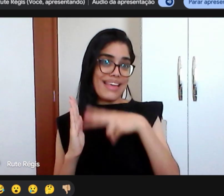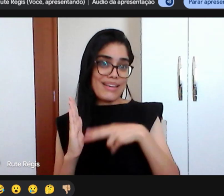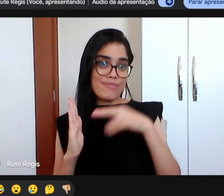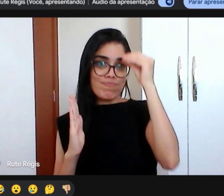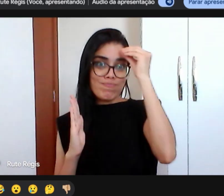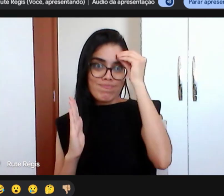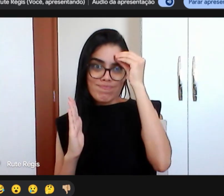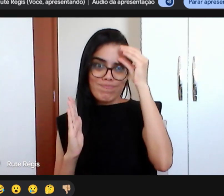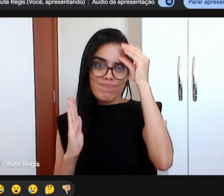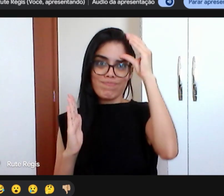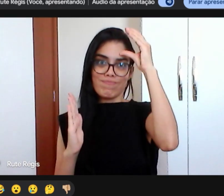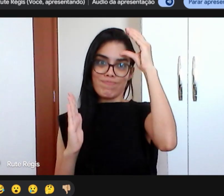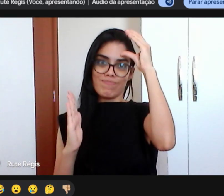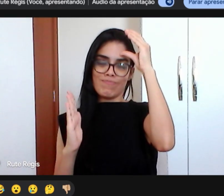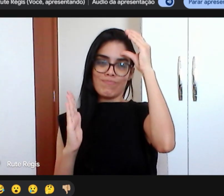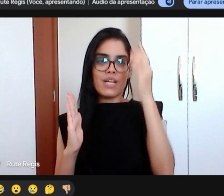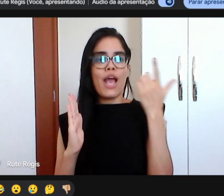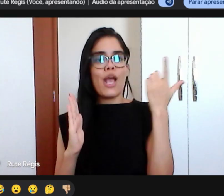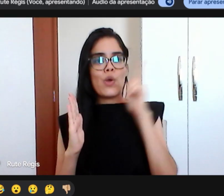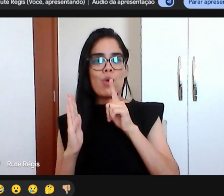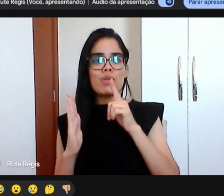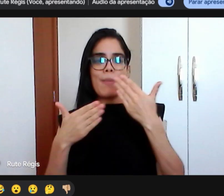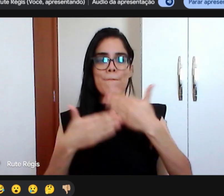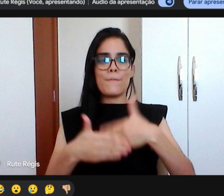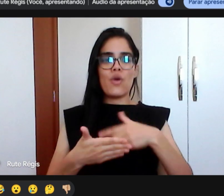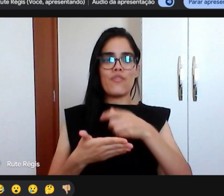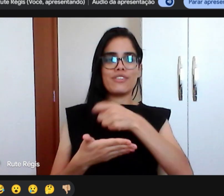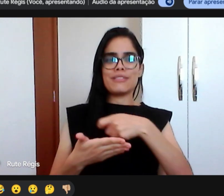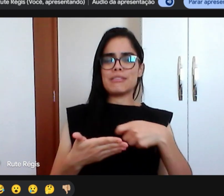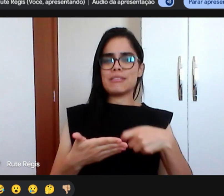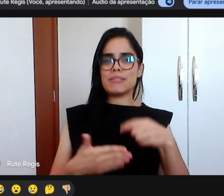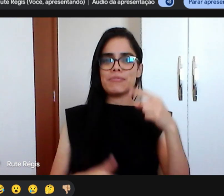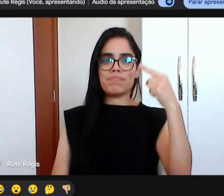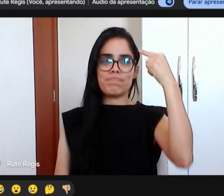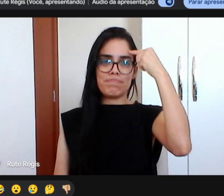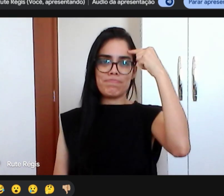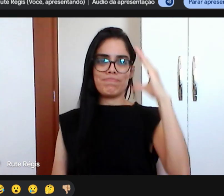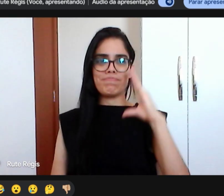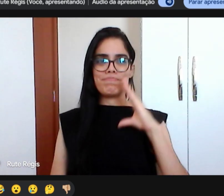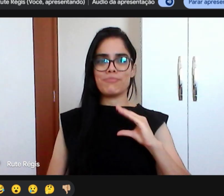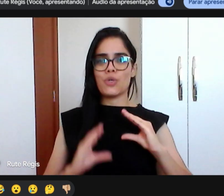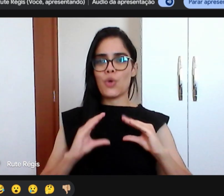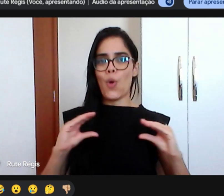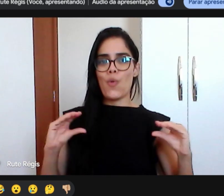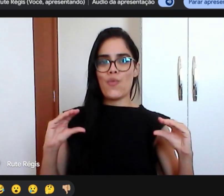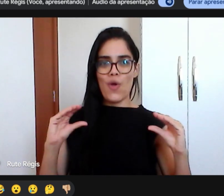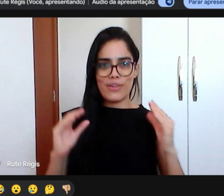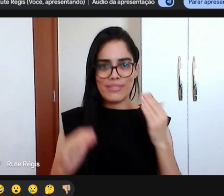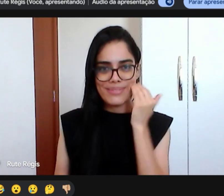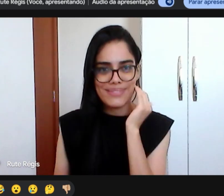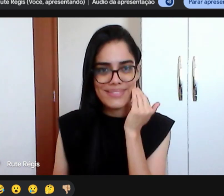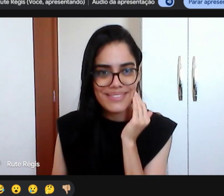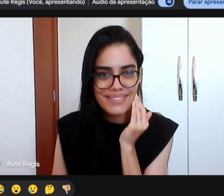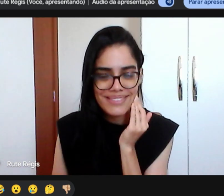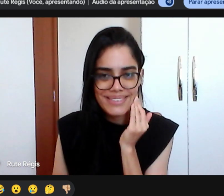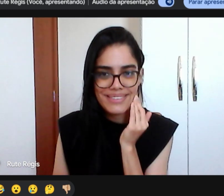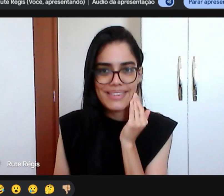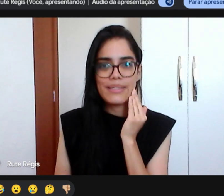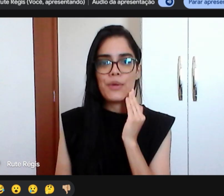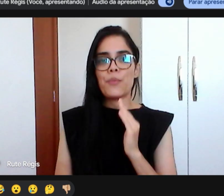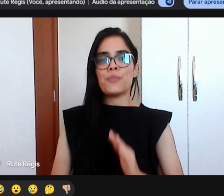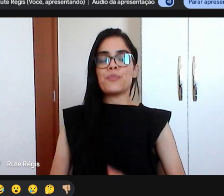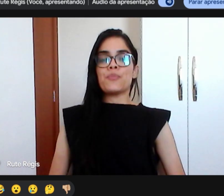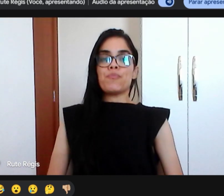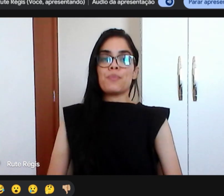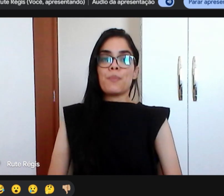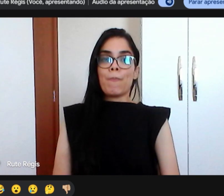que contém, vocês já podem ir fazendo essas leituras que já vai contribuir para o conhecimento de